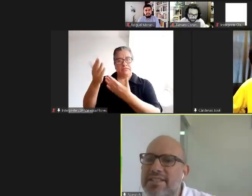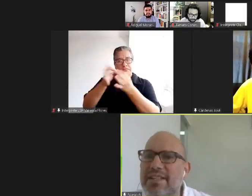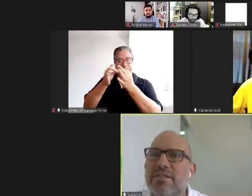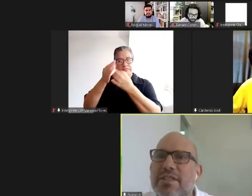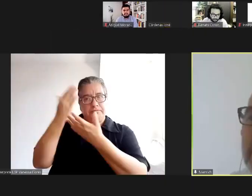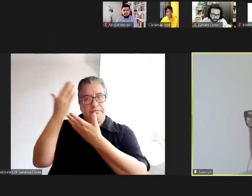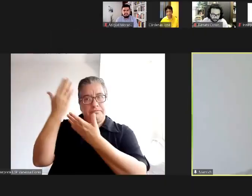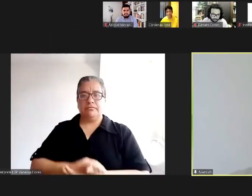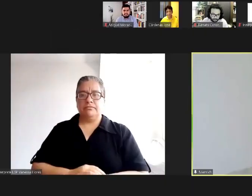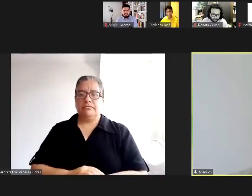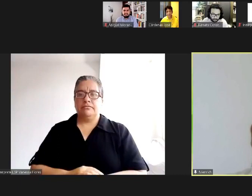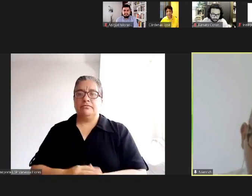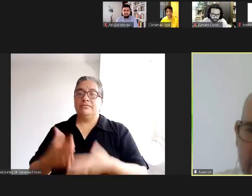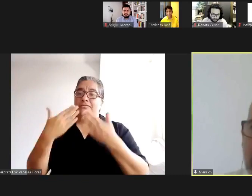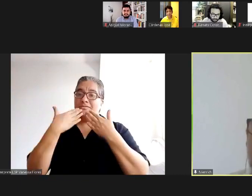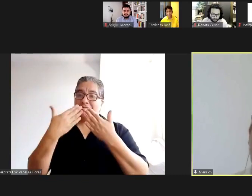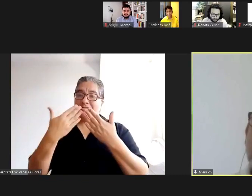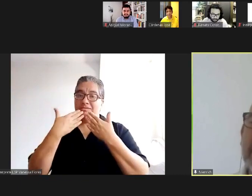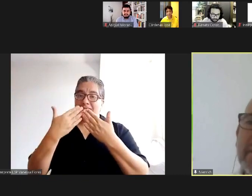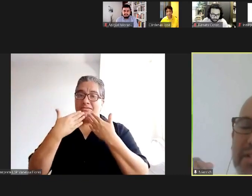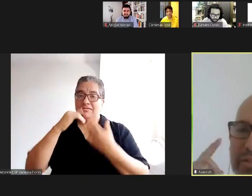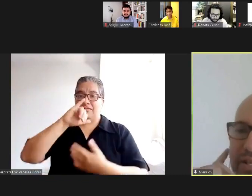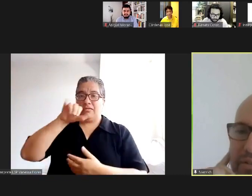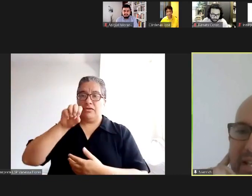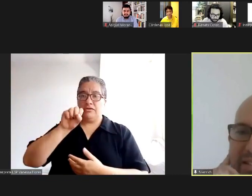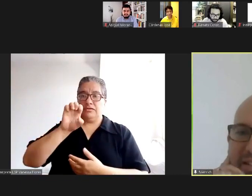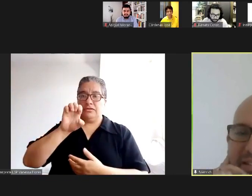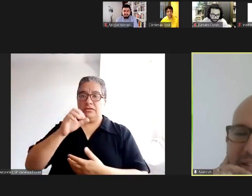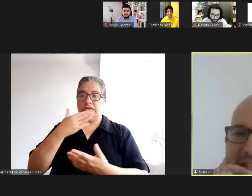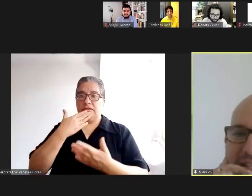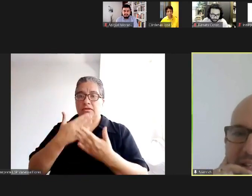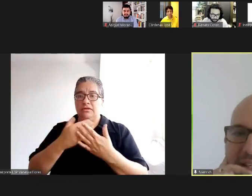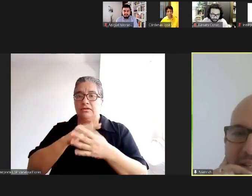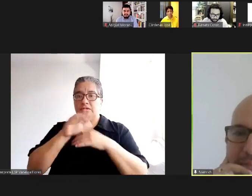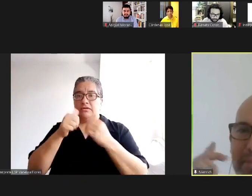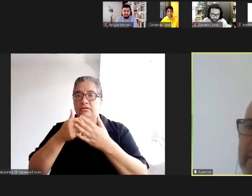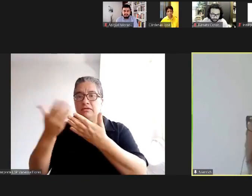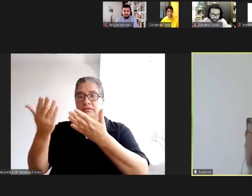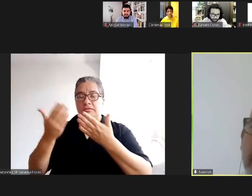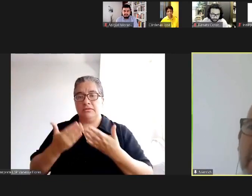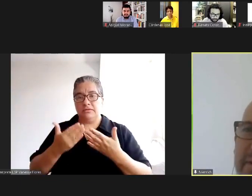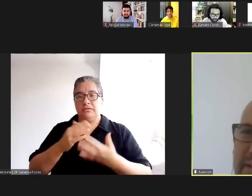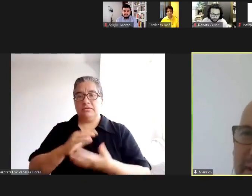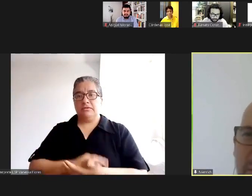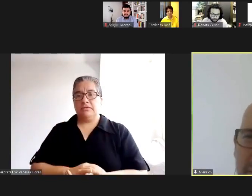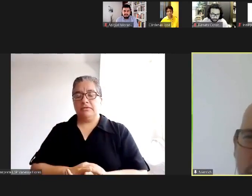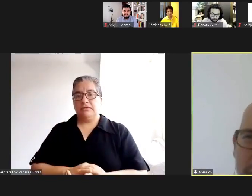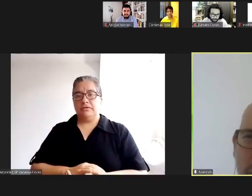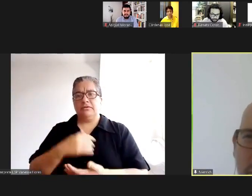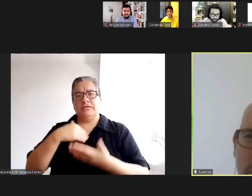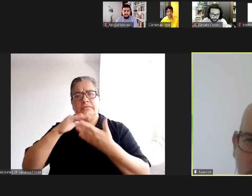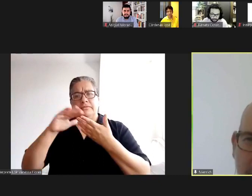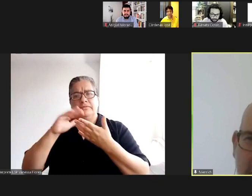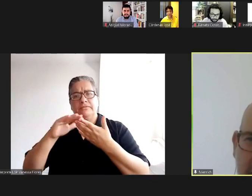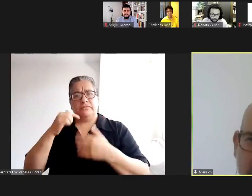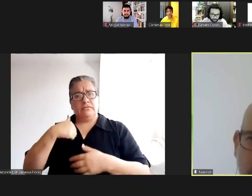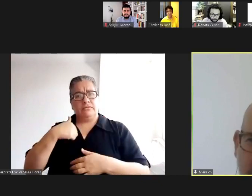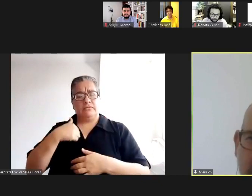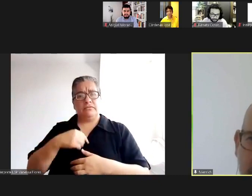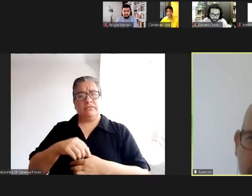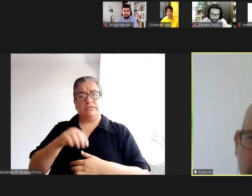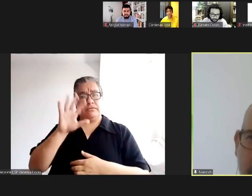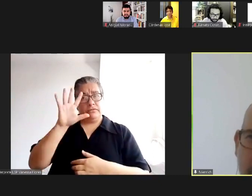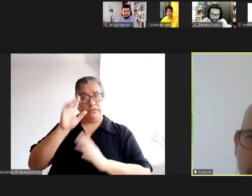Muchas gracias, José. Muchas gracias a todos los organizadores por la invitación que nos hacen. Corrígeme, José, tengo 5 minutos solo